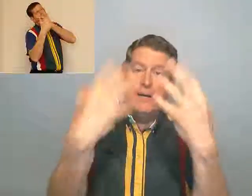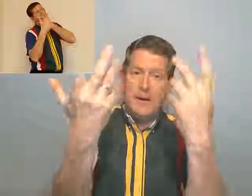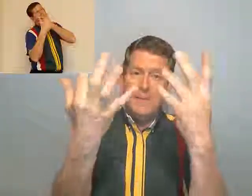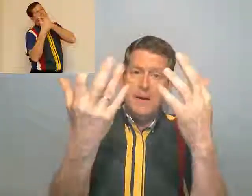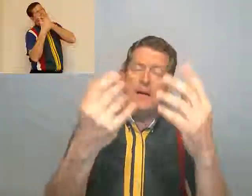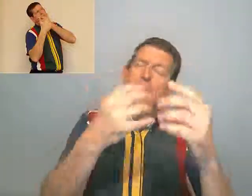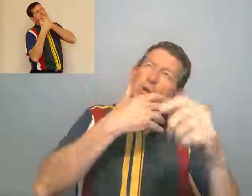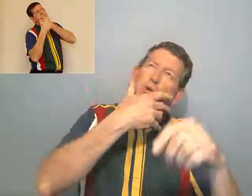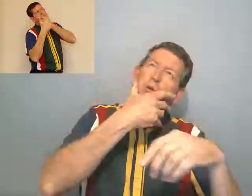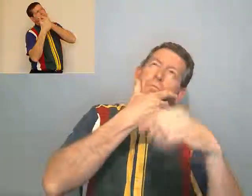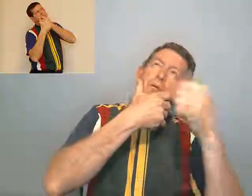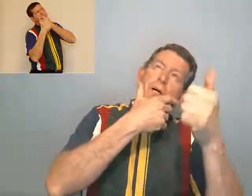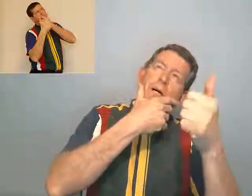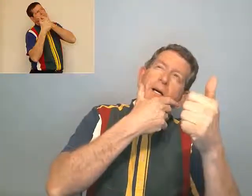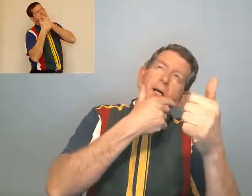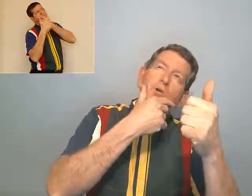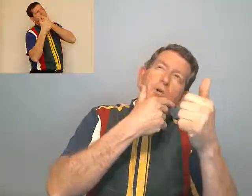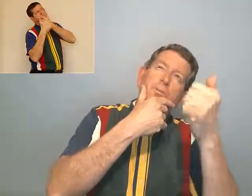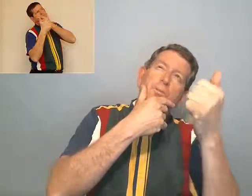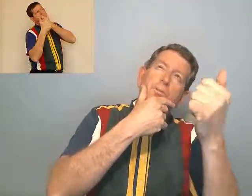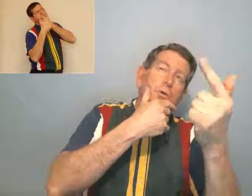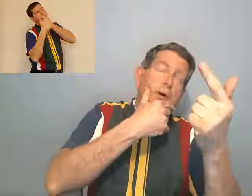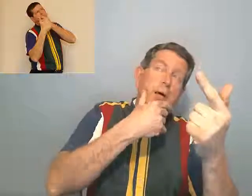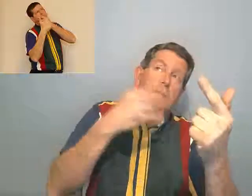les mains. Je pourrais.